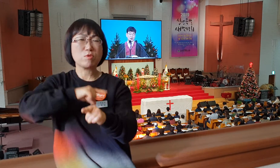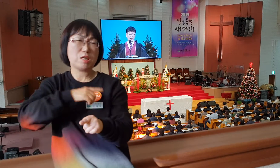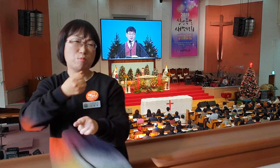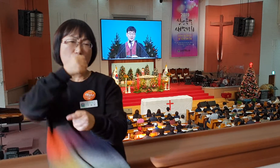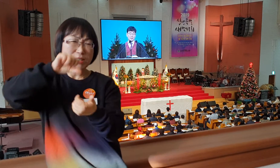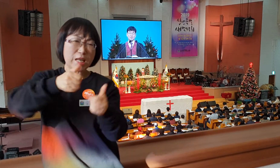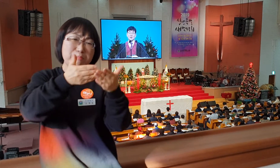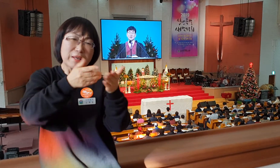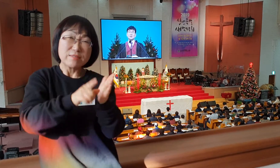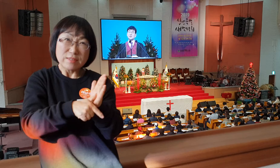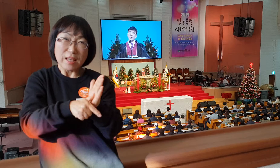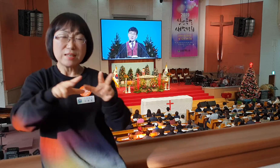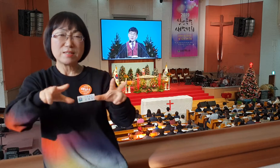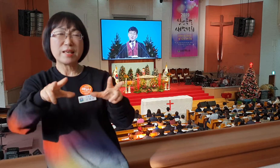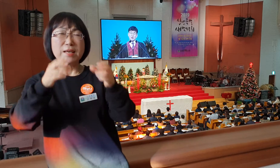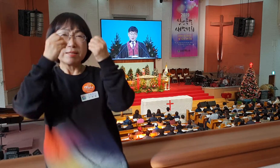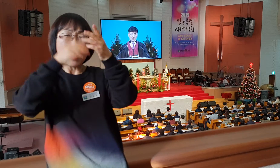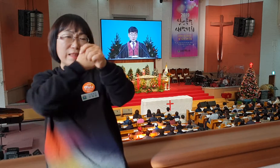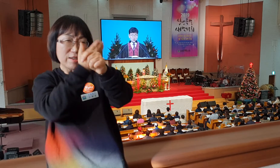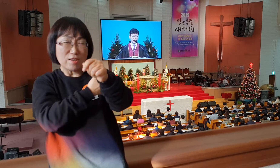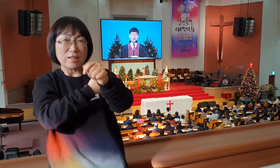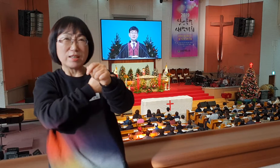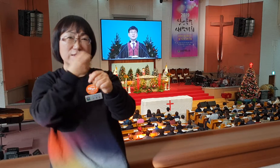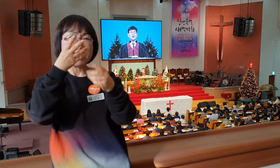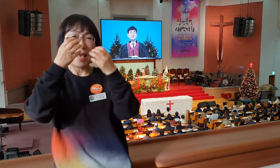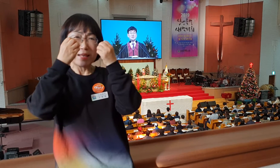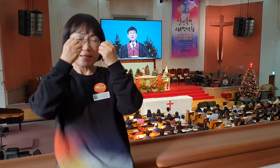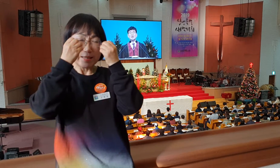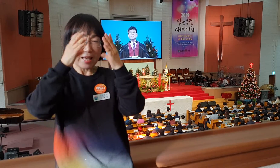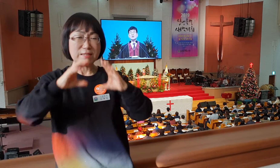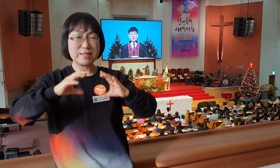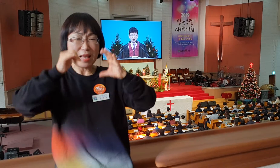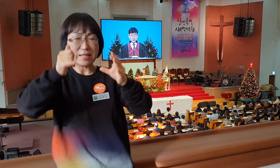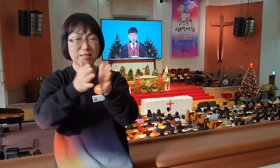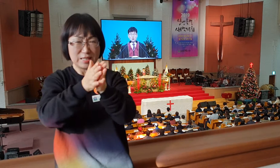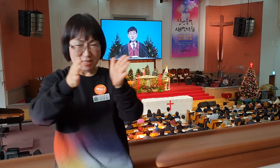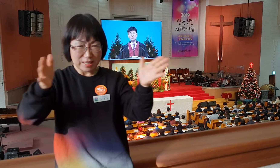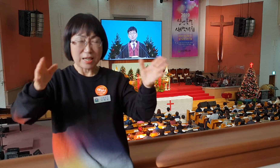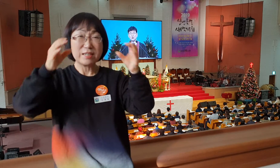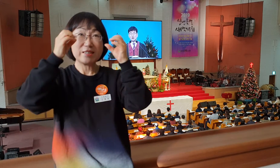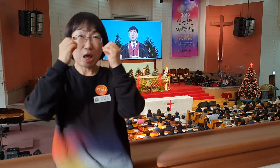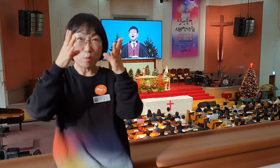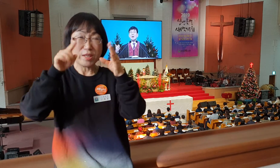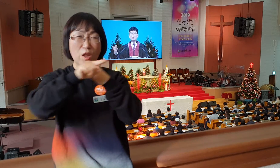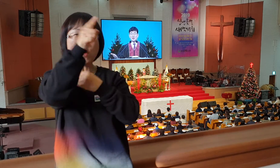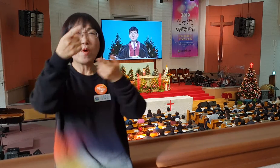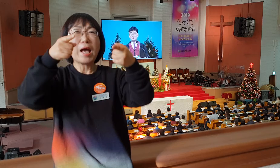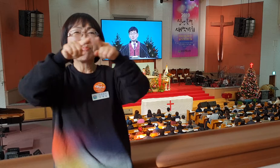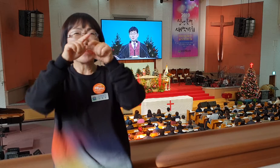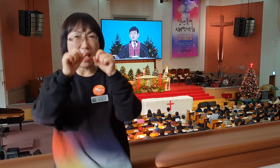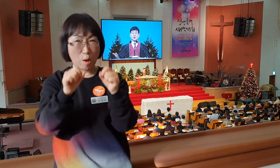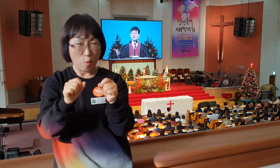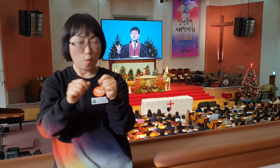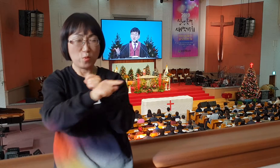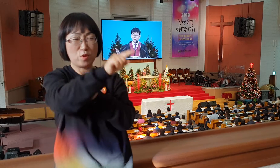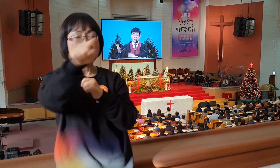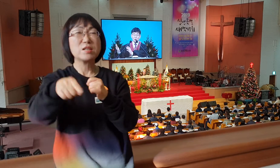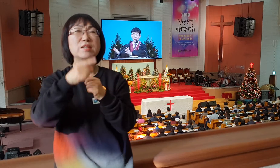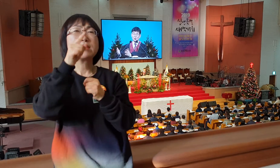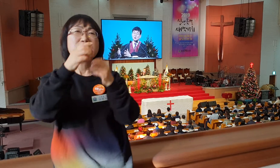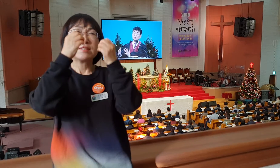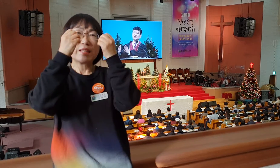이름으로 세례를 받을 때 이제 새 능력이 그리고 새 세상을 시작하는 그 새로움이 너희와 함께하고 너희는